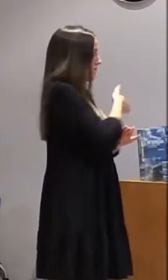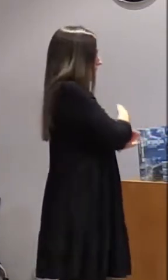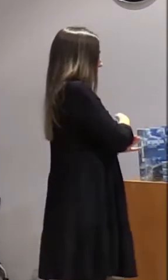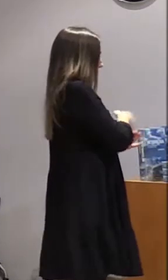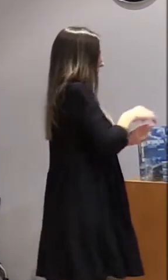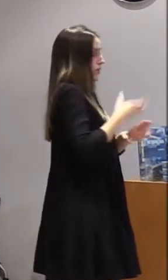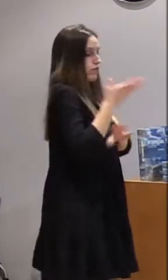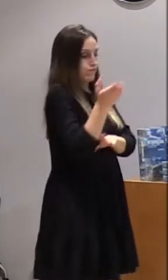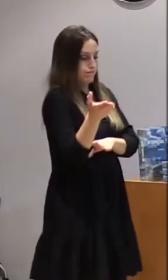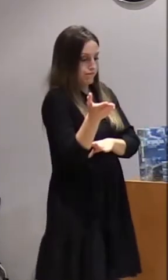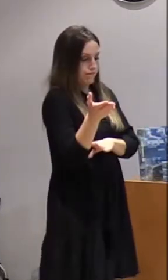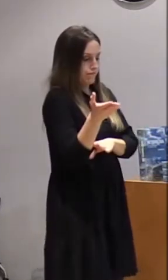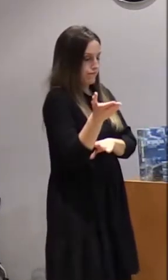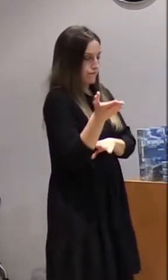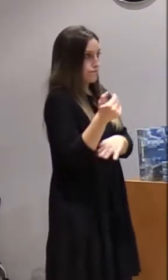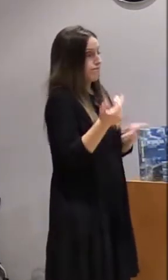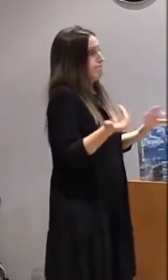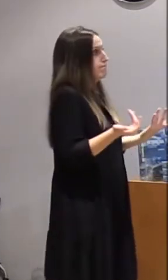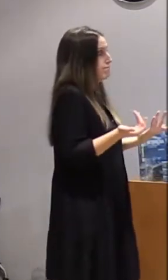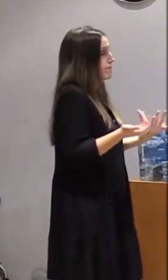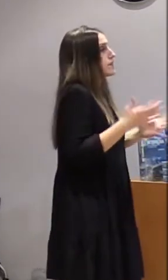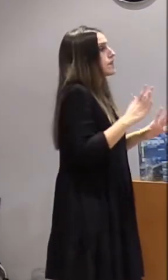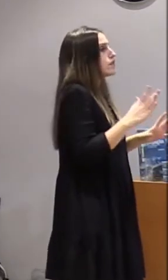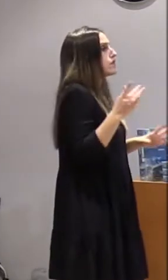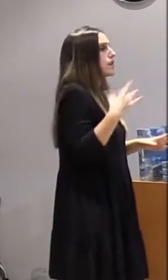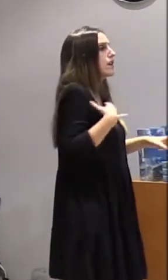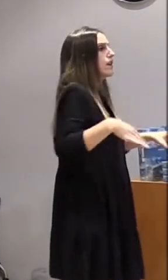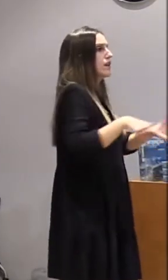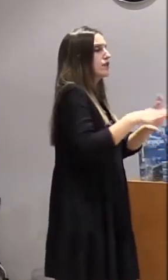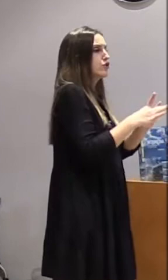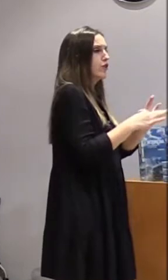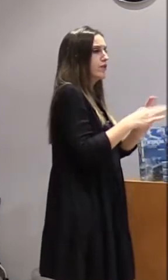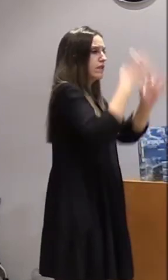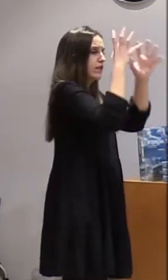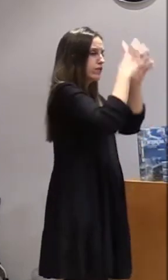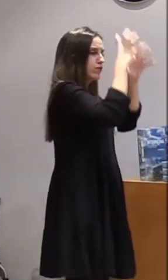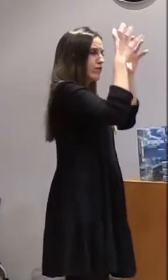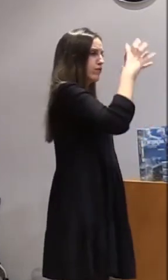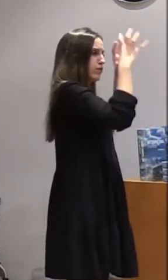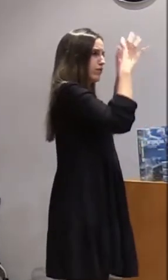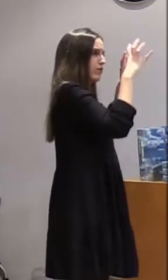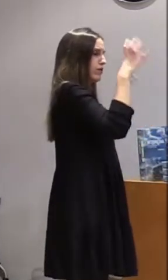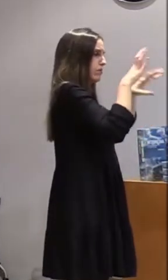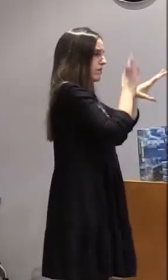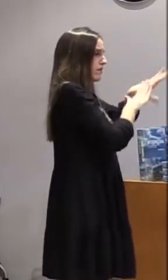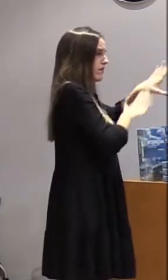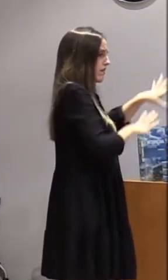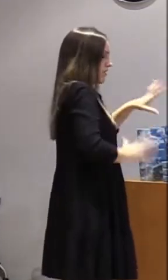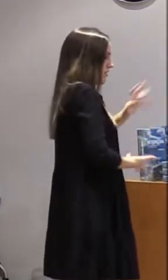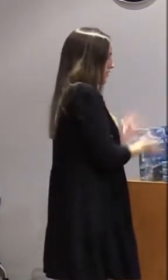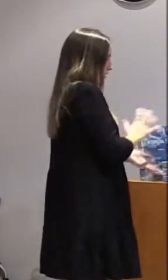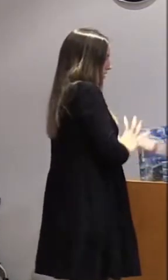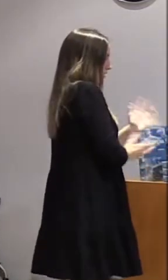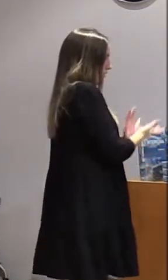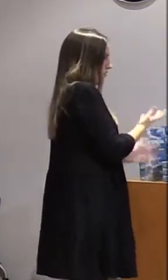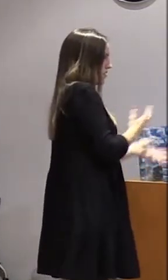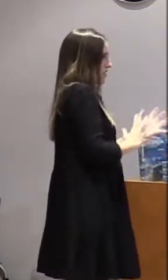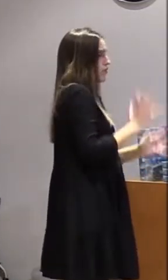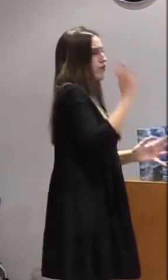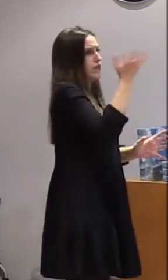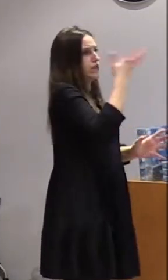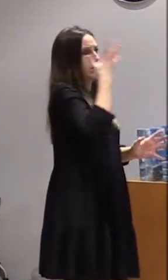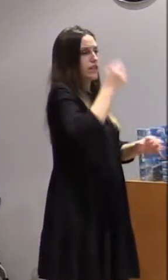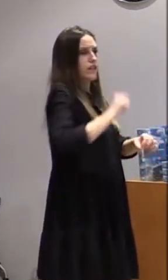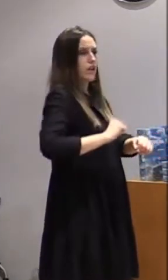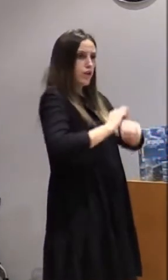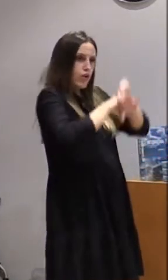o se quedaba en el paraíso, ¿no? Y entonces él asocia tormenta, cielo oscuro con el infierno y cielo claro. Digamos